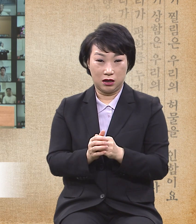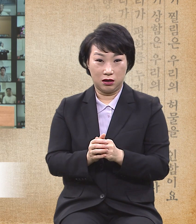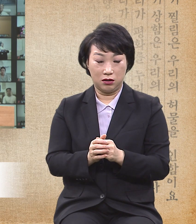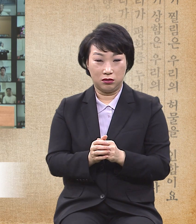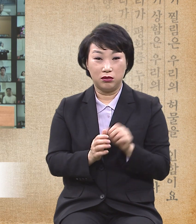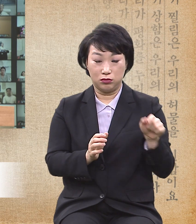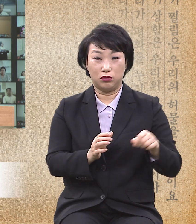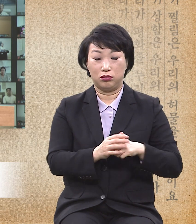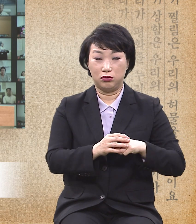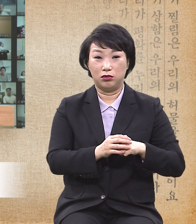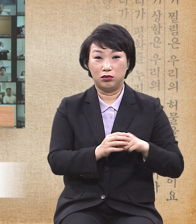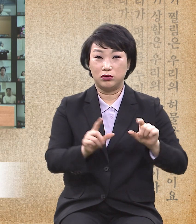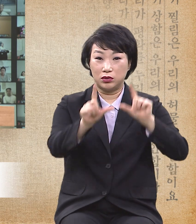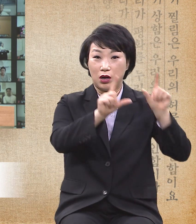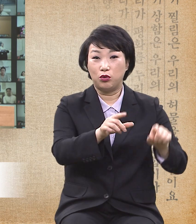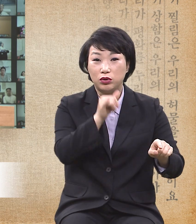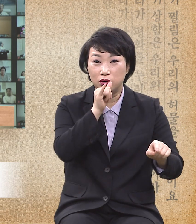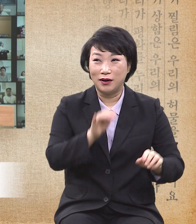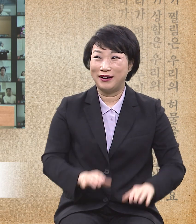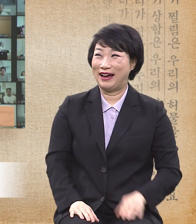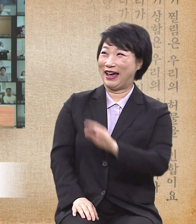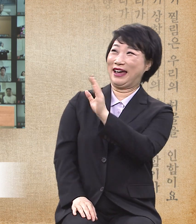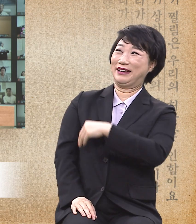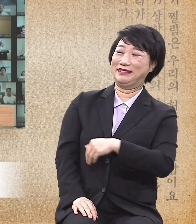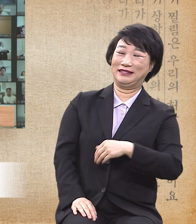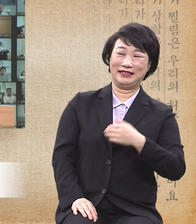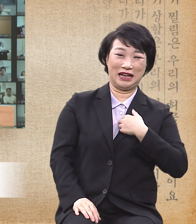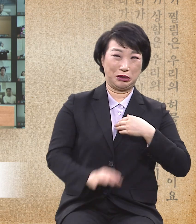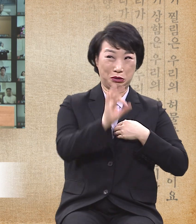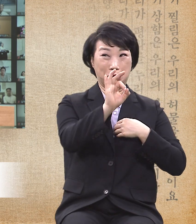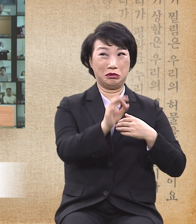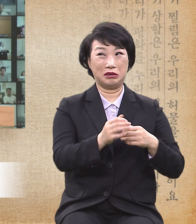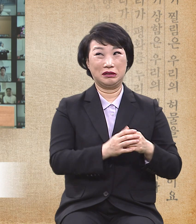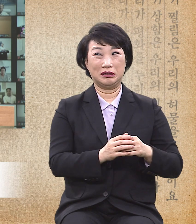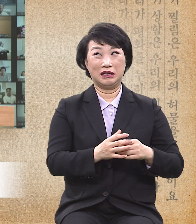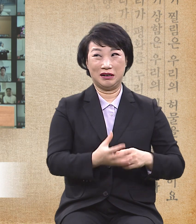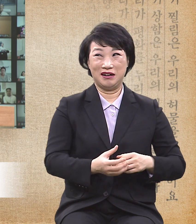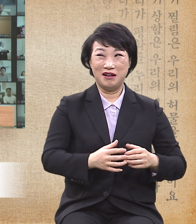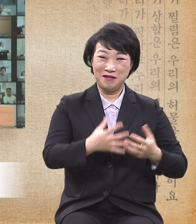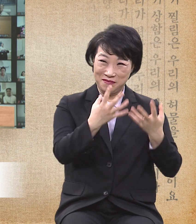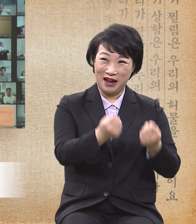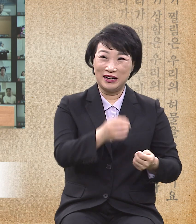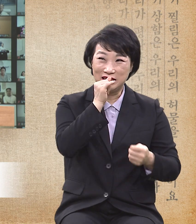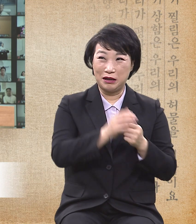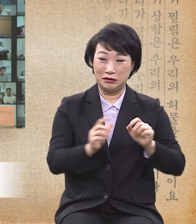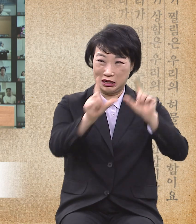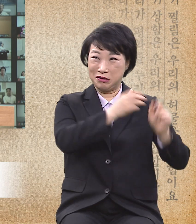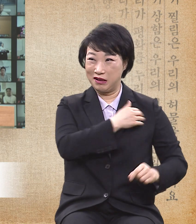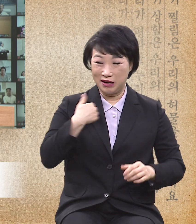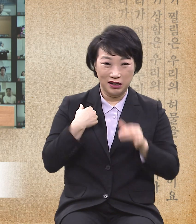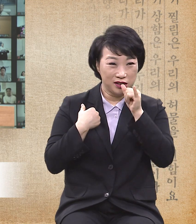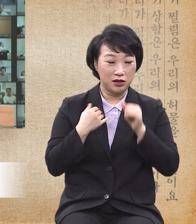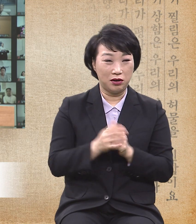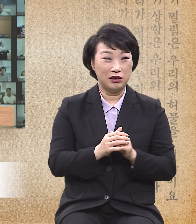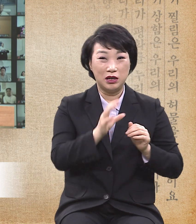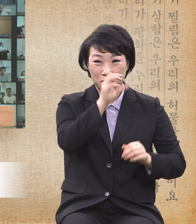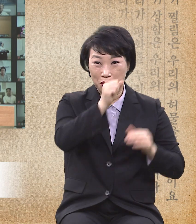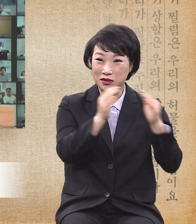이무이로 살려요. 나는 돈이 있으면 살아요. 나는 좋은 집 있으면